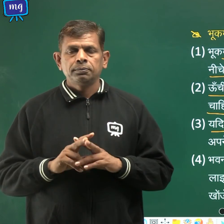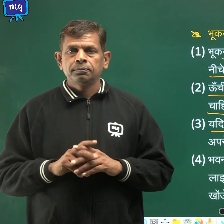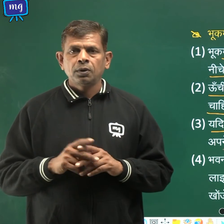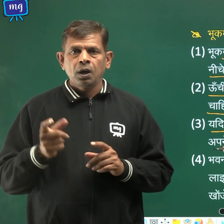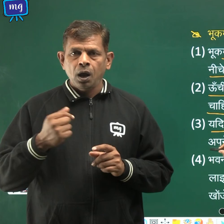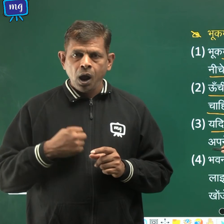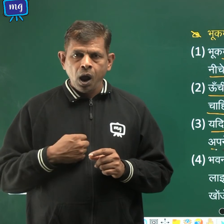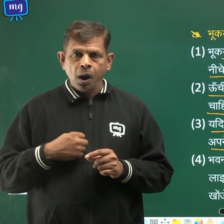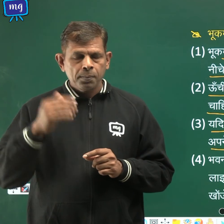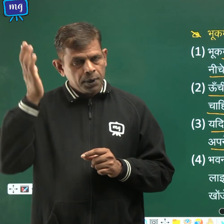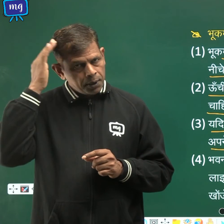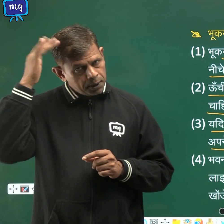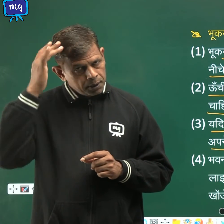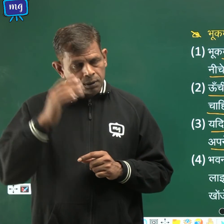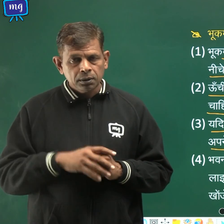अपने सिर का